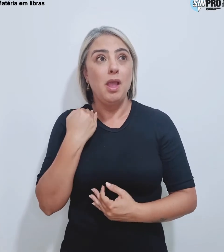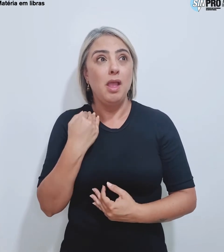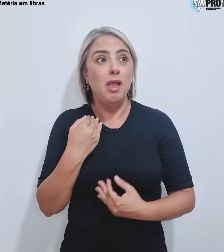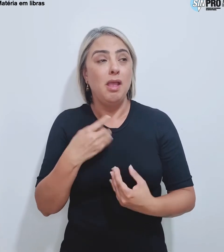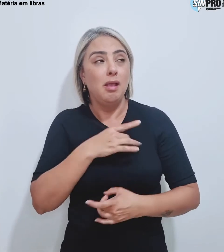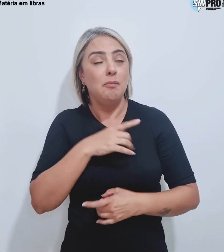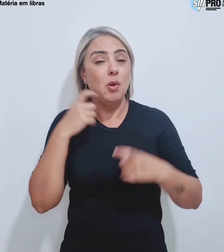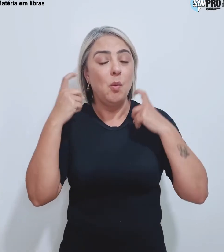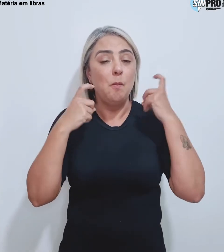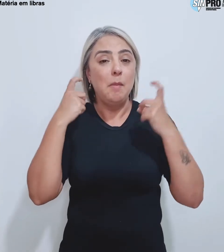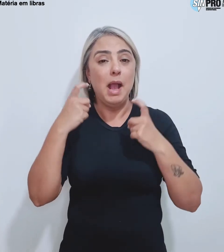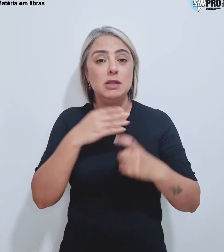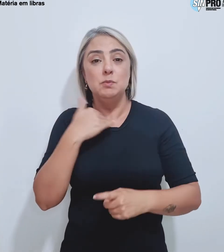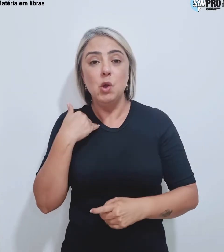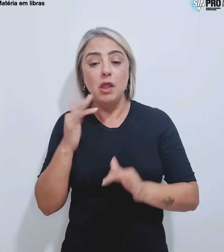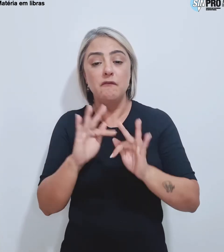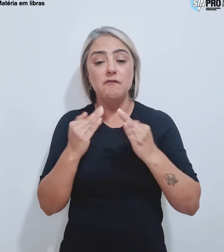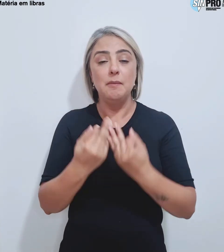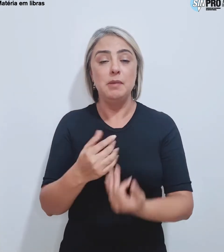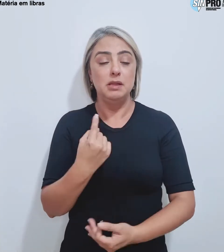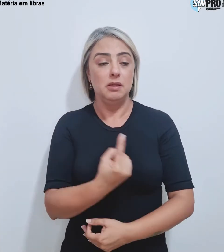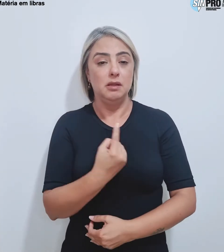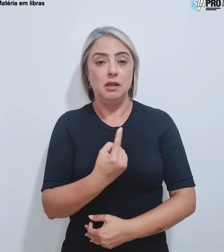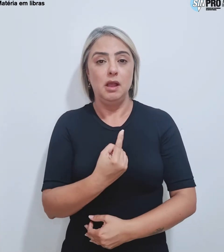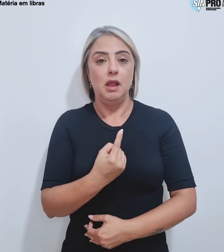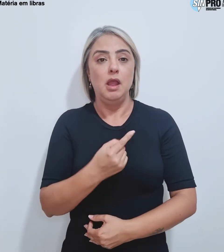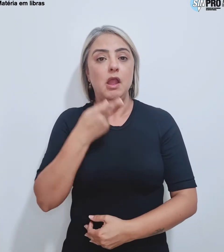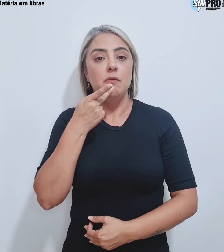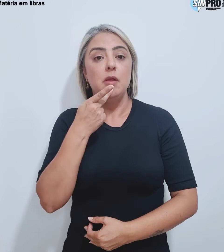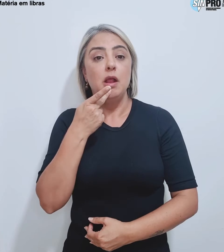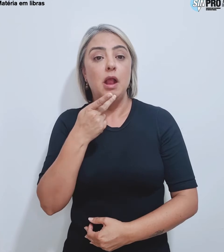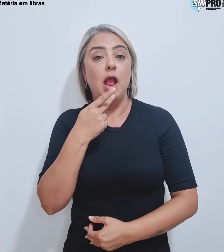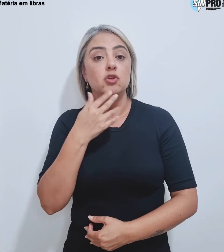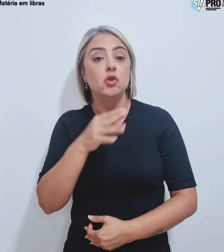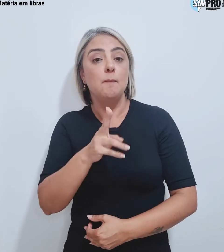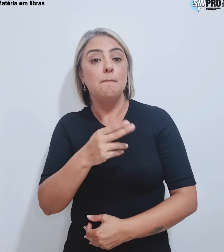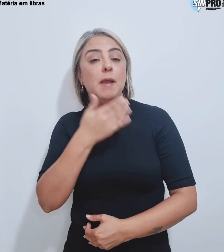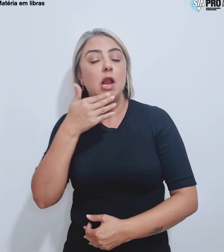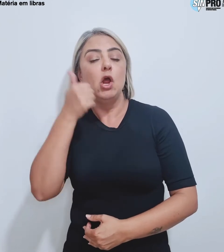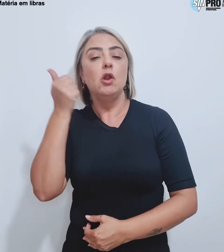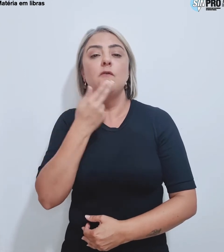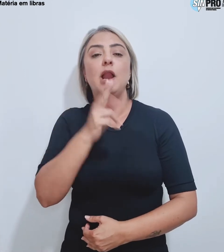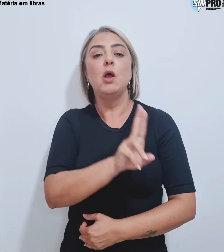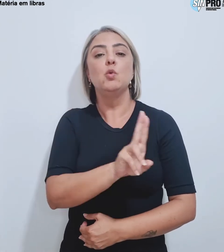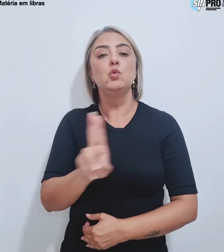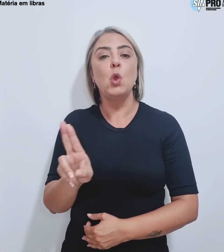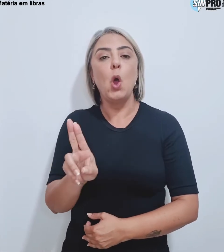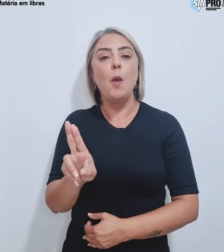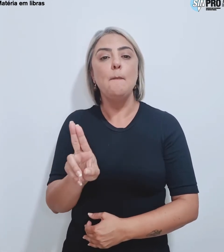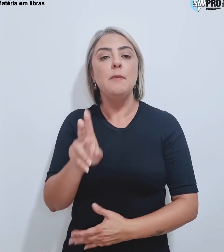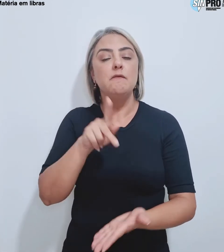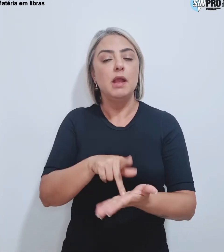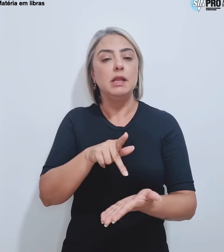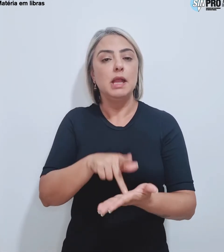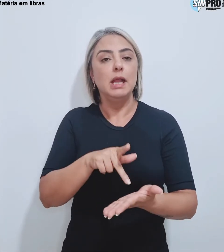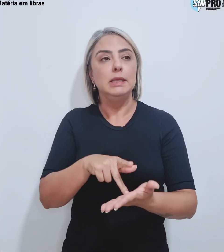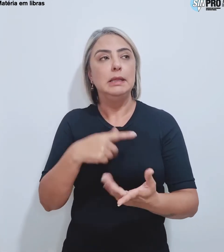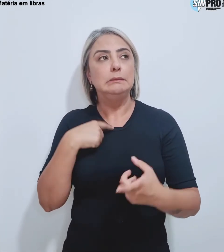medo, desabafou Josias, que preferiu não divulgar o nome verdadeiro por medo de